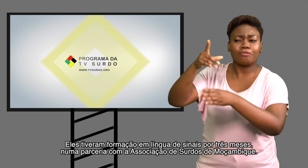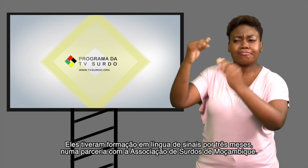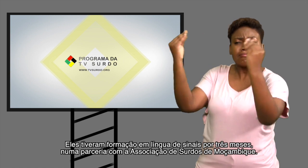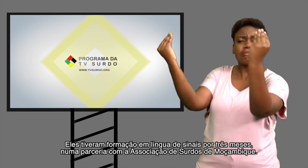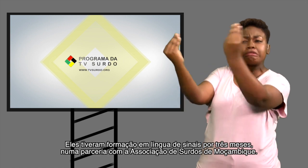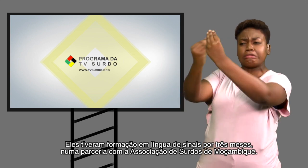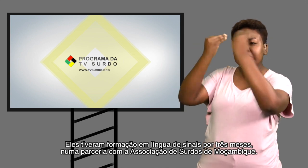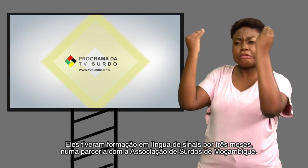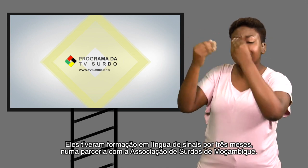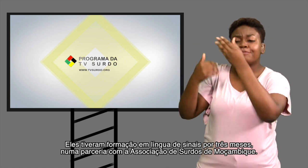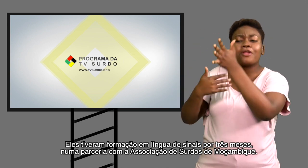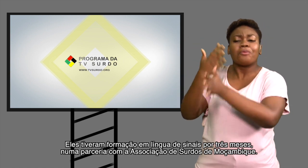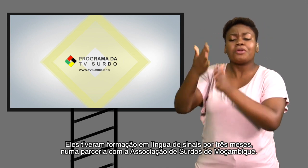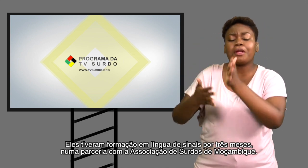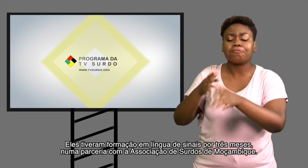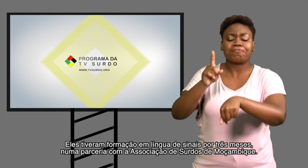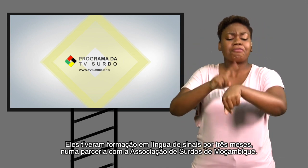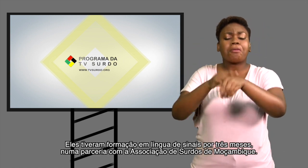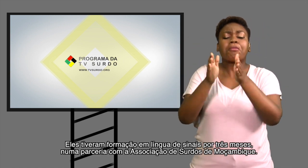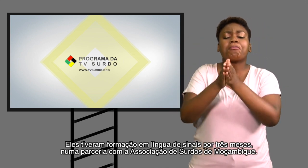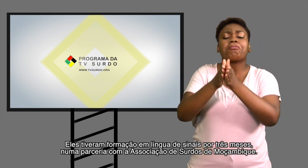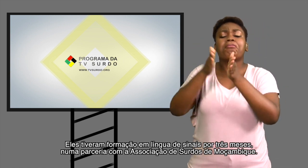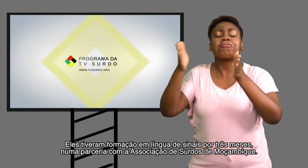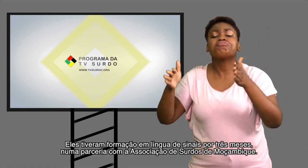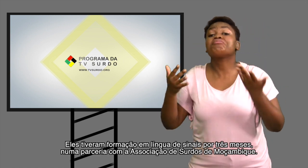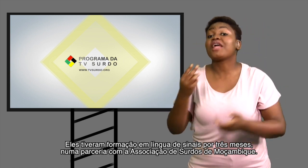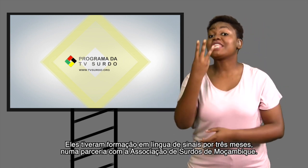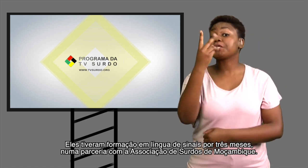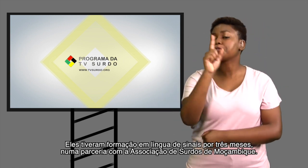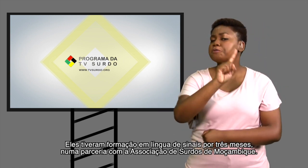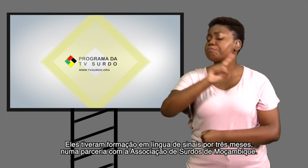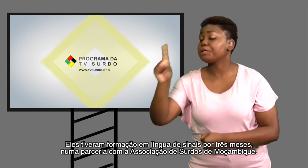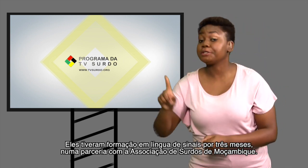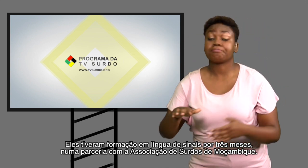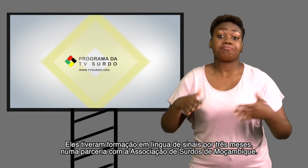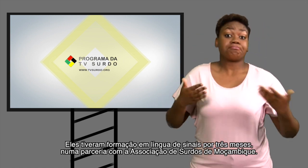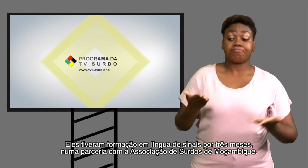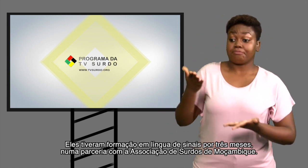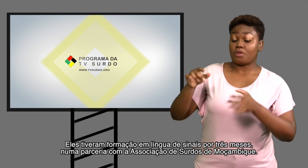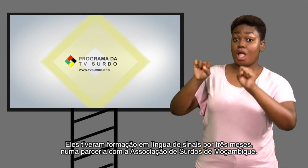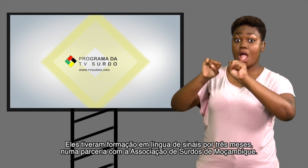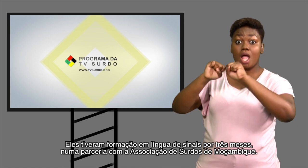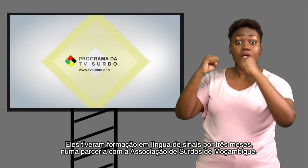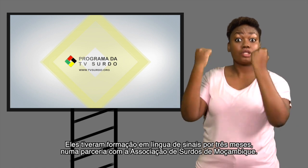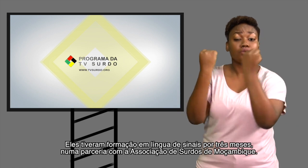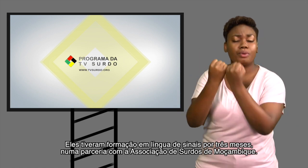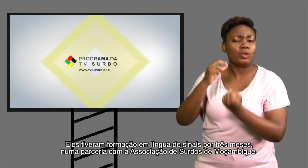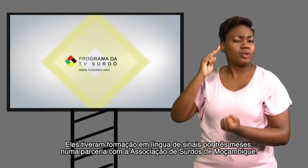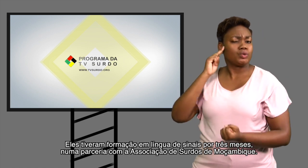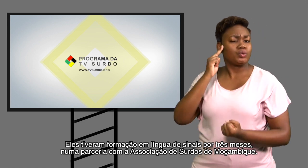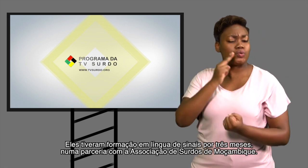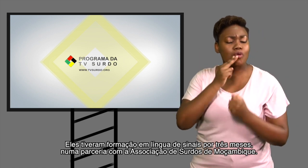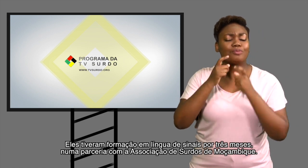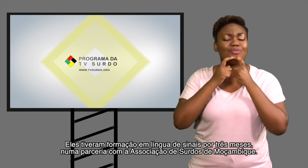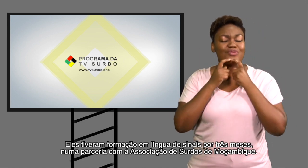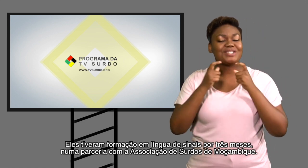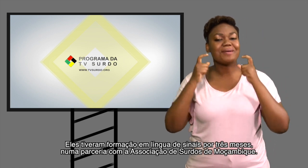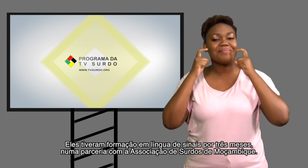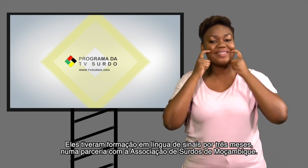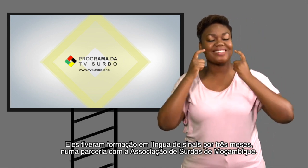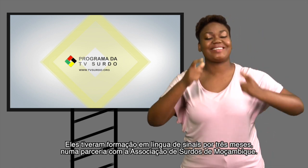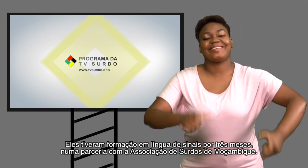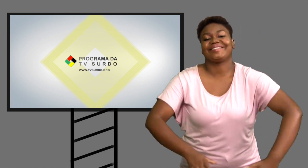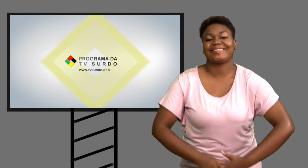Eles tiveram formação em língua de sinais por 3 meses, numa parceria com a Azumo, Associação dos Surdos